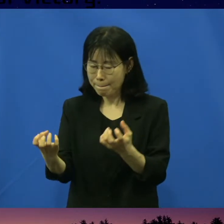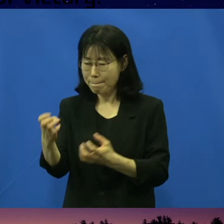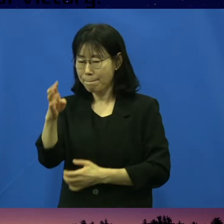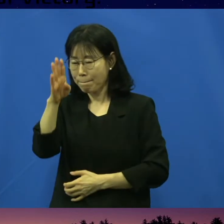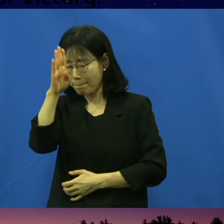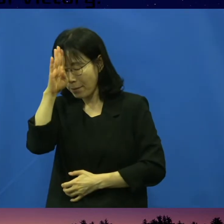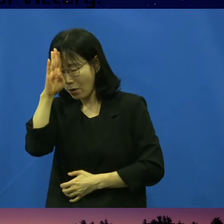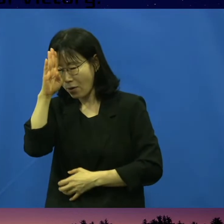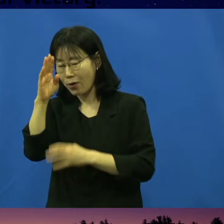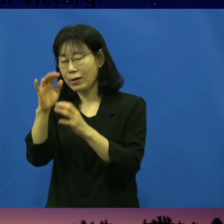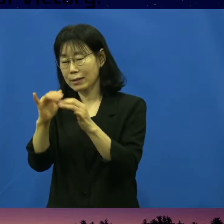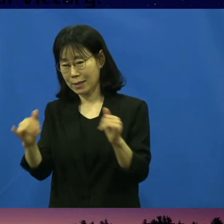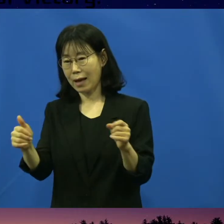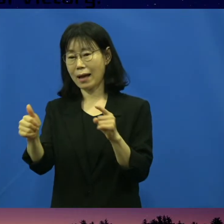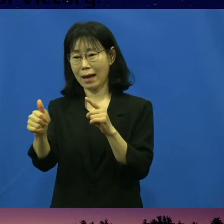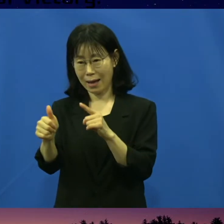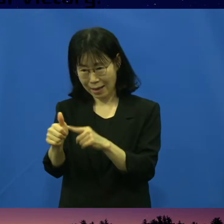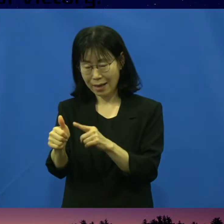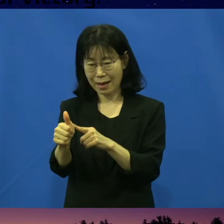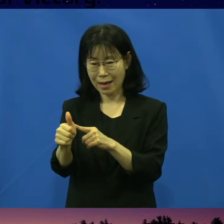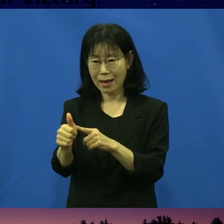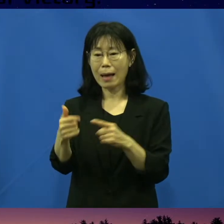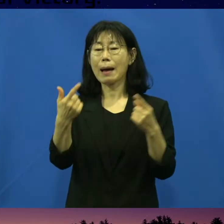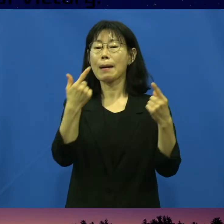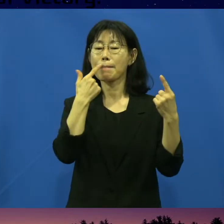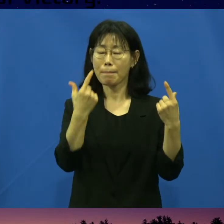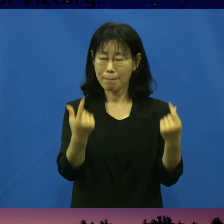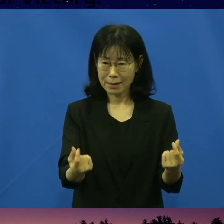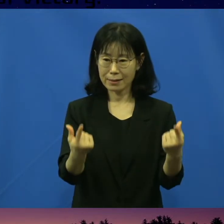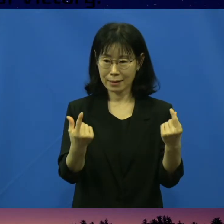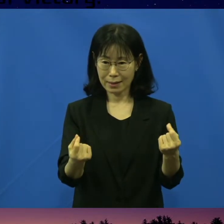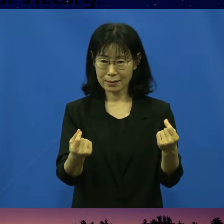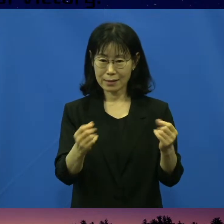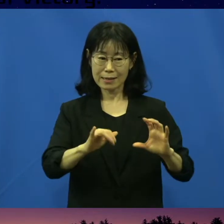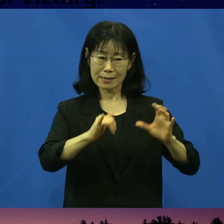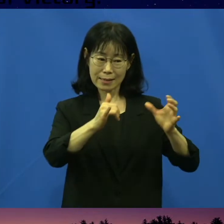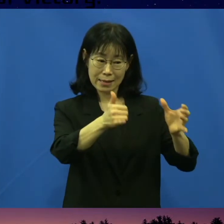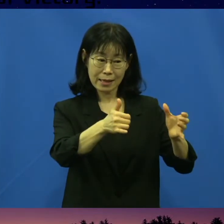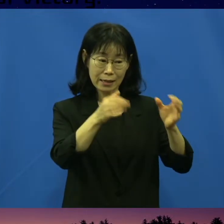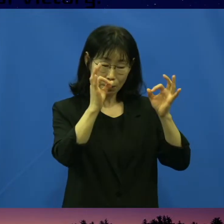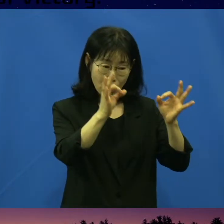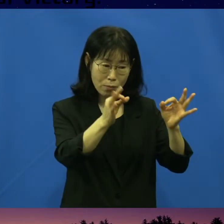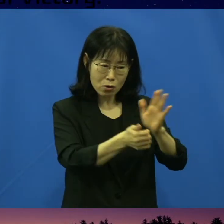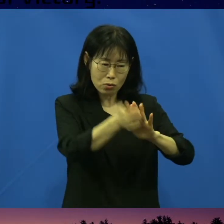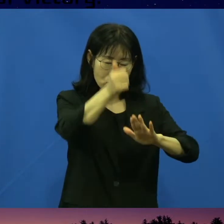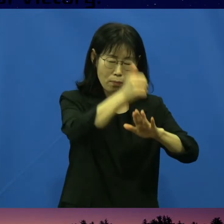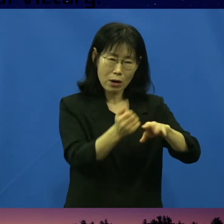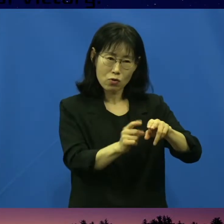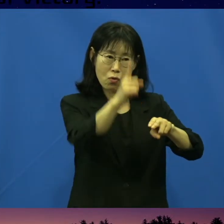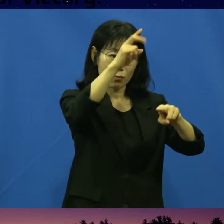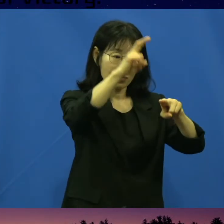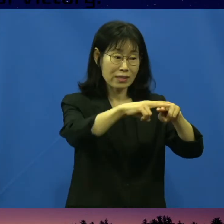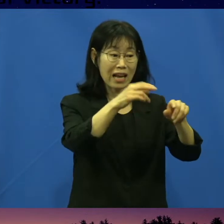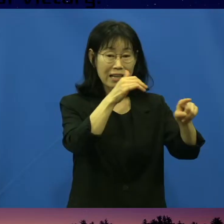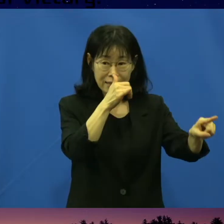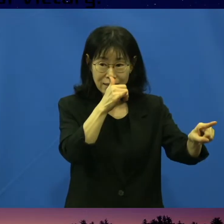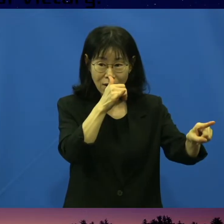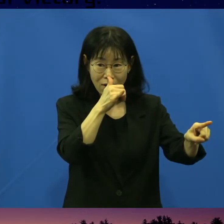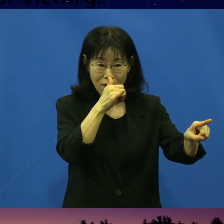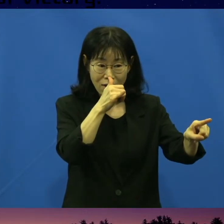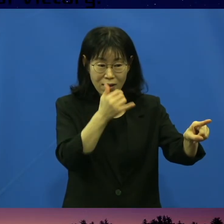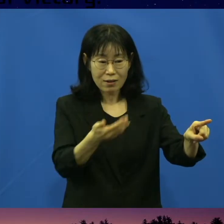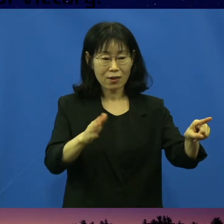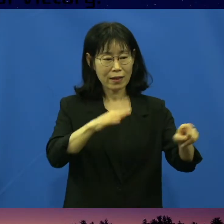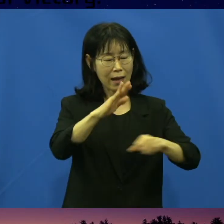엄청 높은 자에 올라가나 그러나 이미 죽은 자예요. 소망이 없는 거예요, 여러분. 오늘 우리를